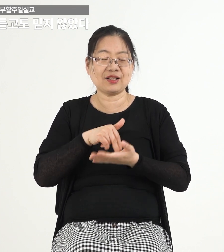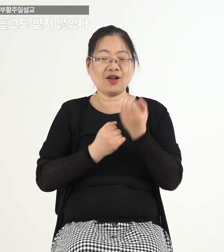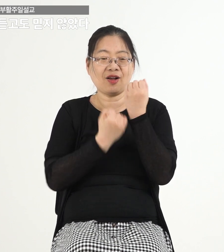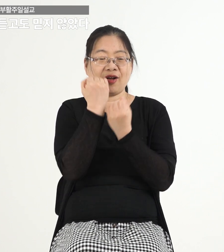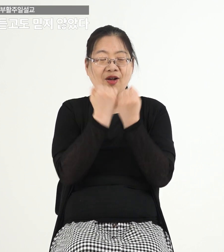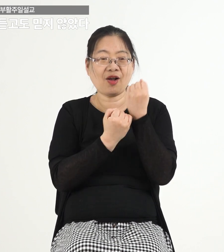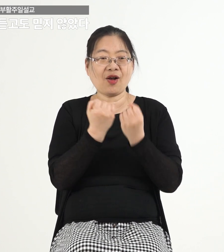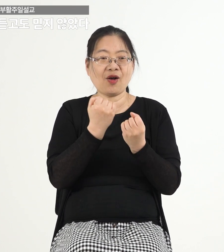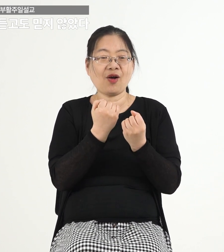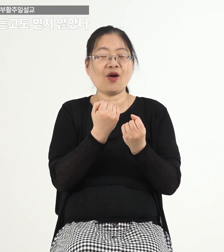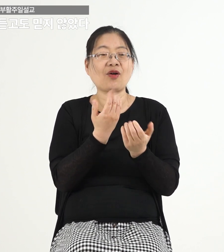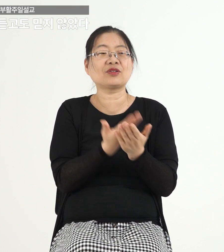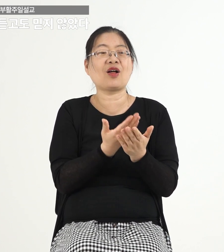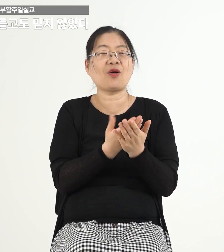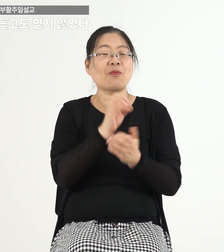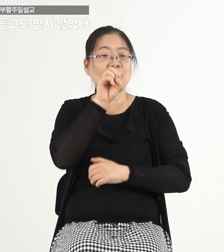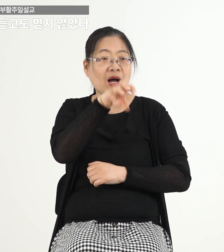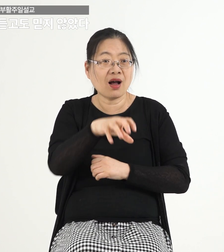풀어봐. 그러면